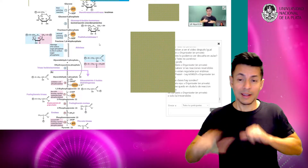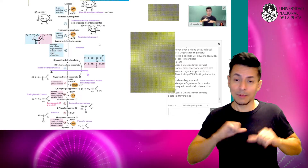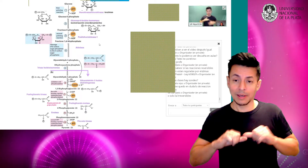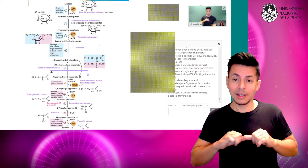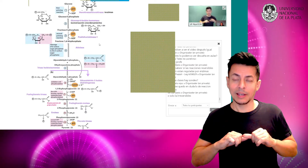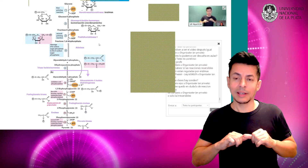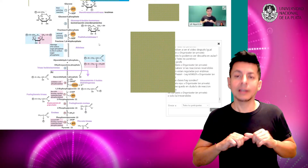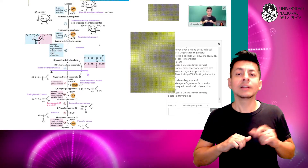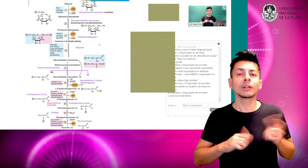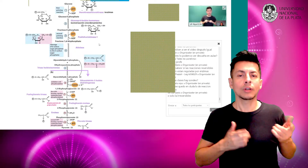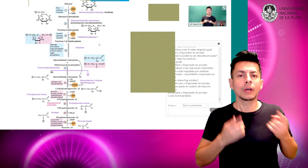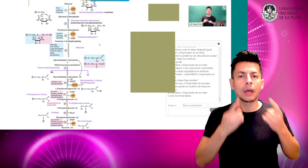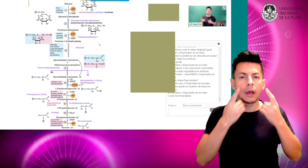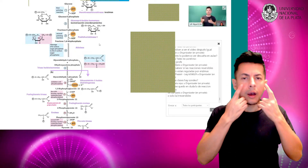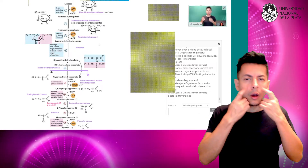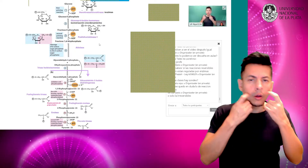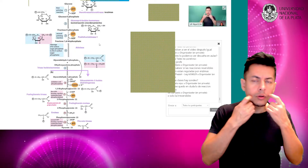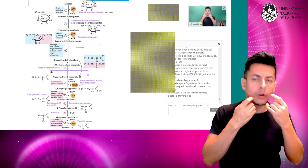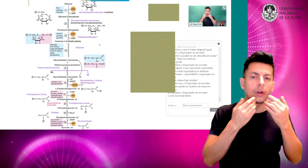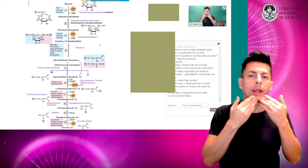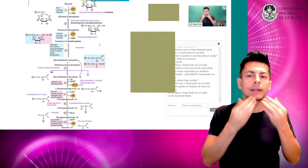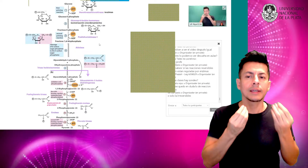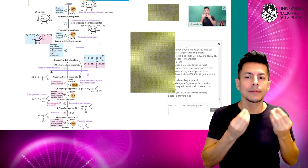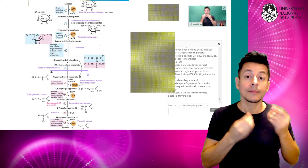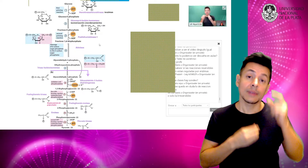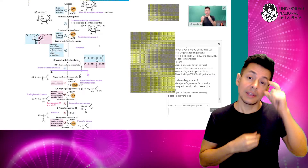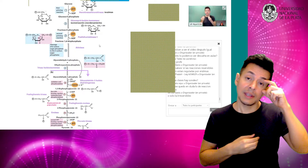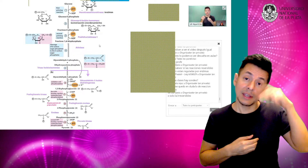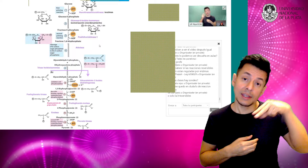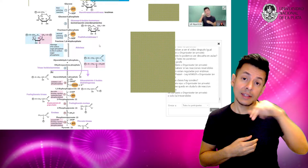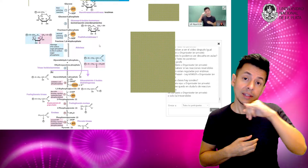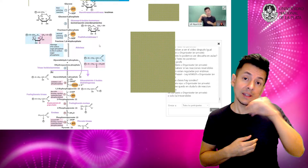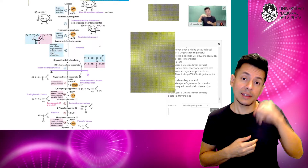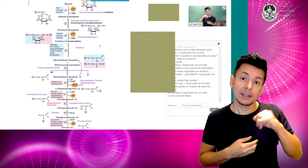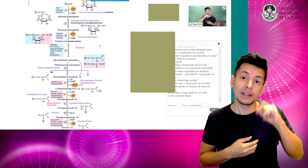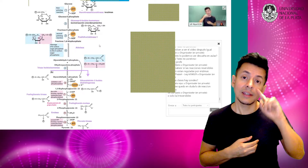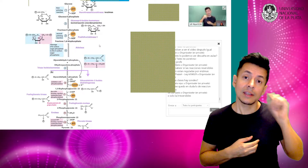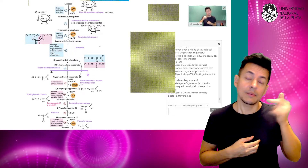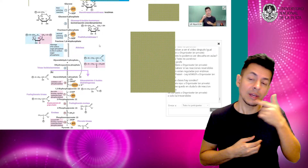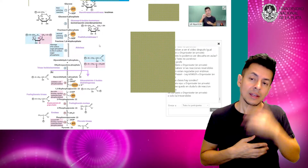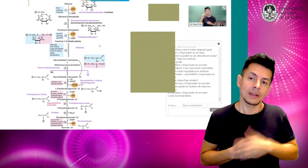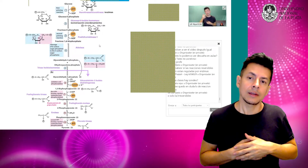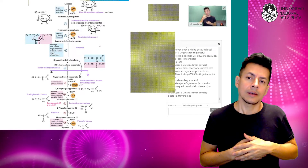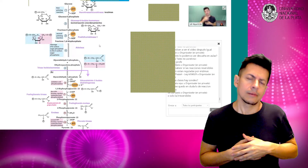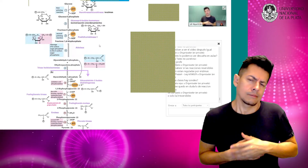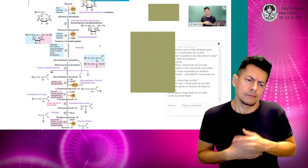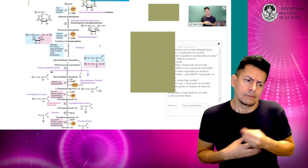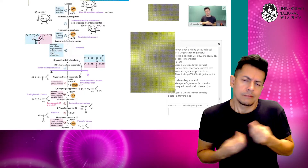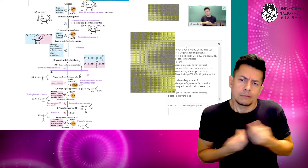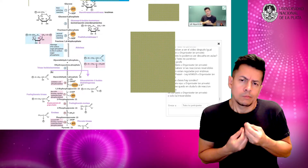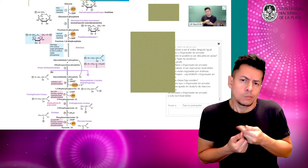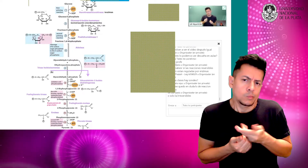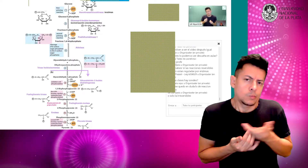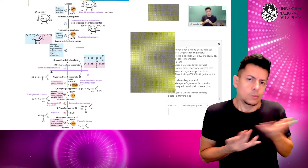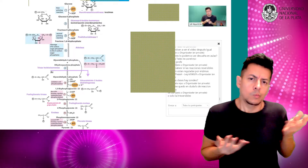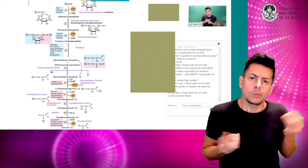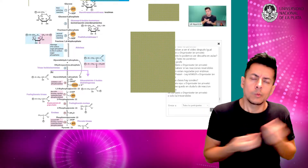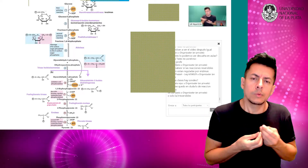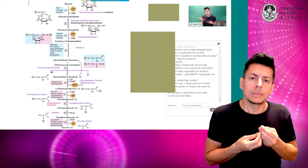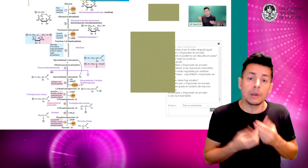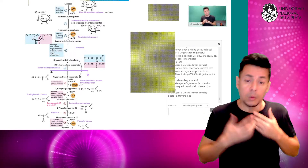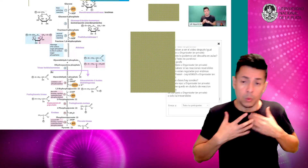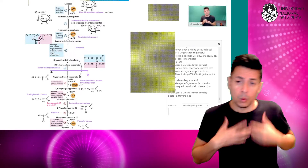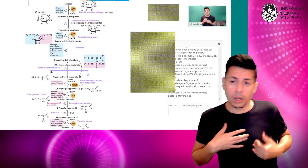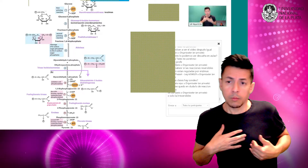catalizadas por enzimas, pero como son tantas, el organismo debe elegir cuál es